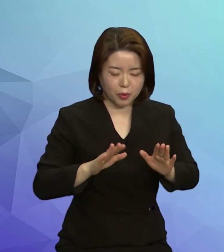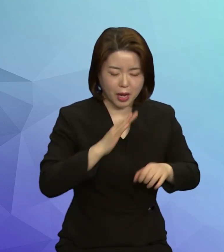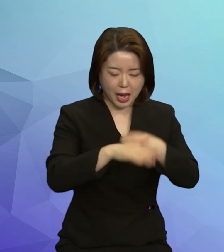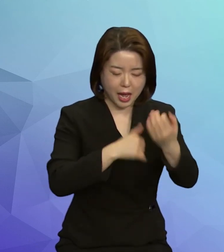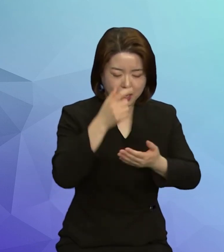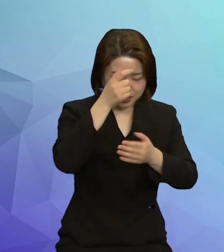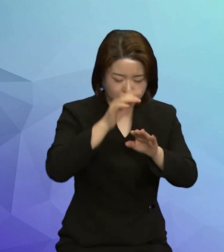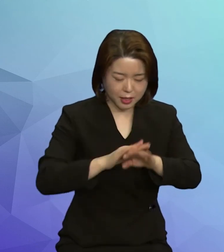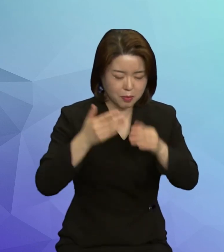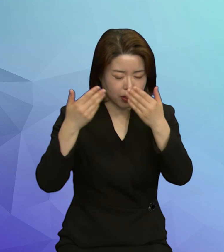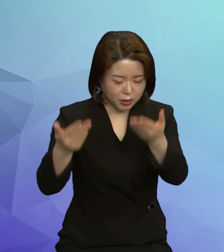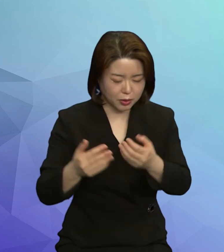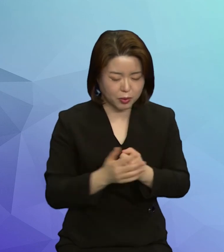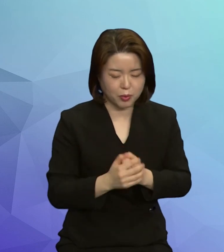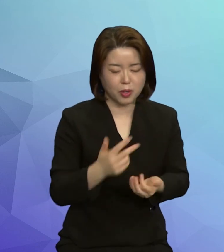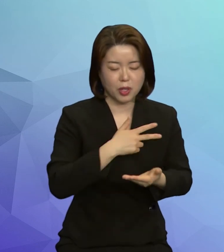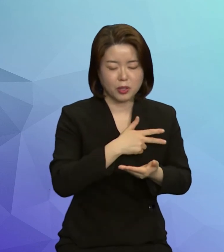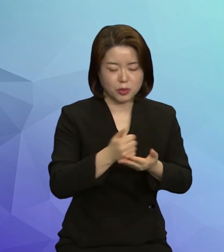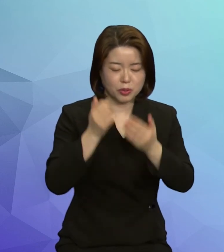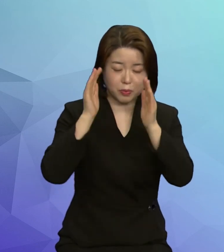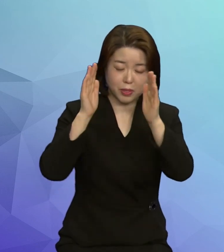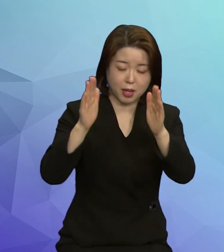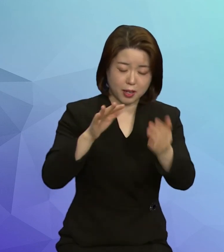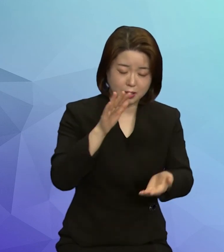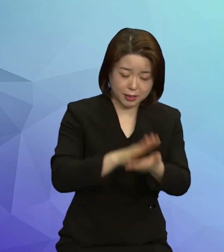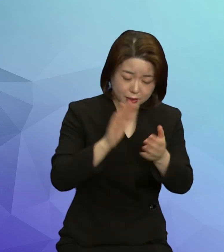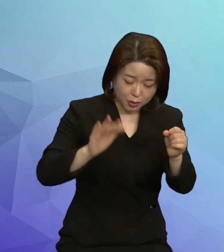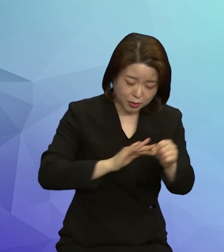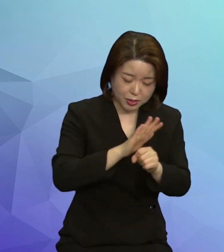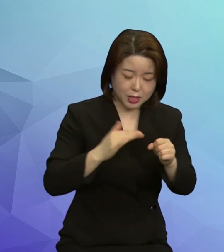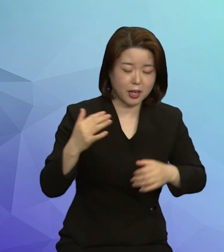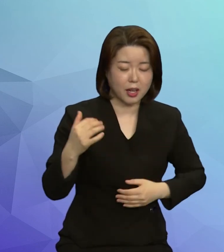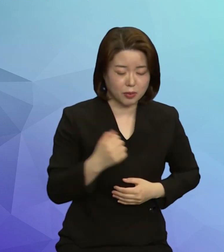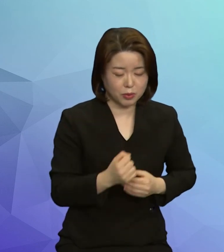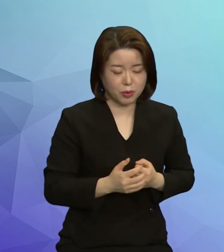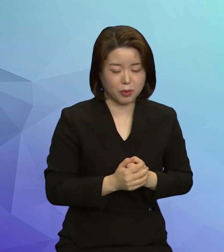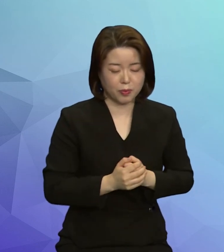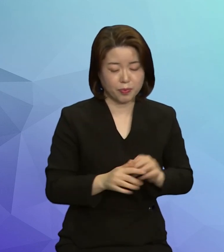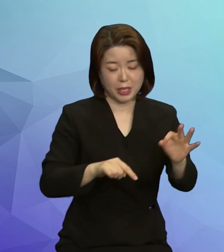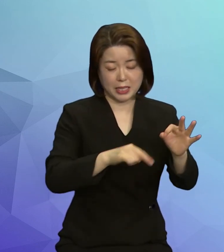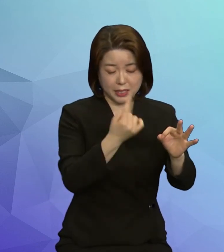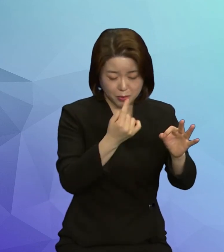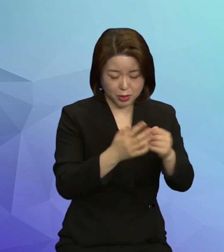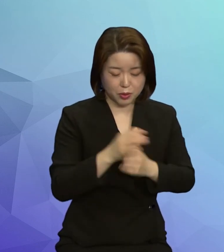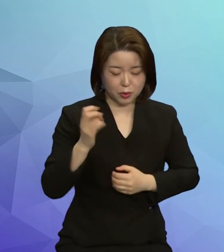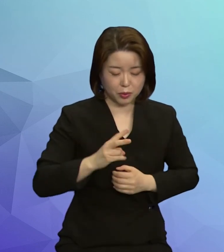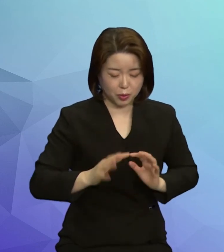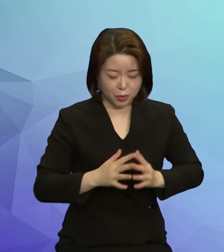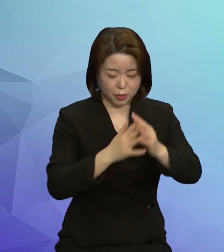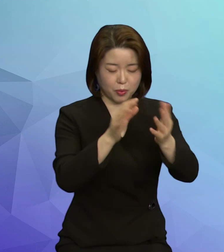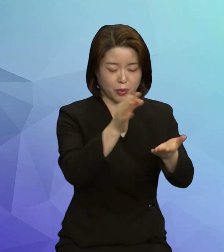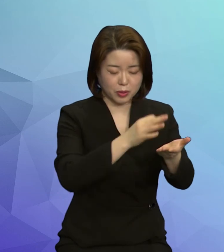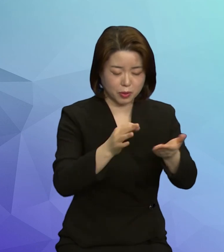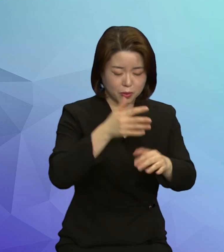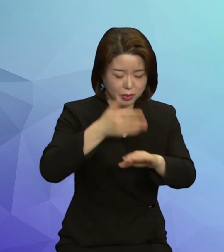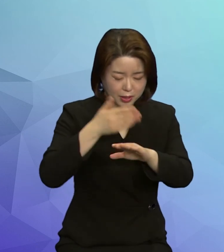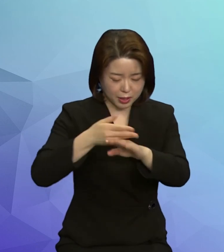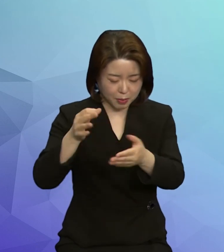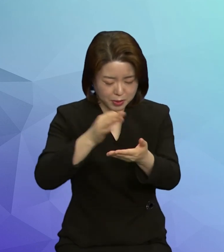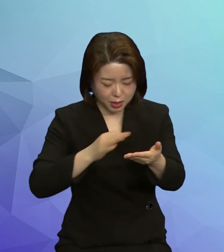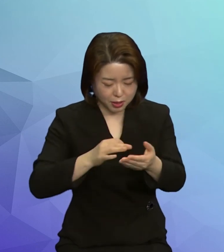하나님, 오늘도 하나님께 예배하고 주님을 향한 뜨거운 사랑으로 12일조와